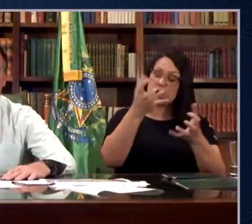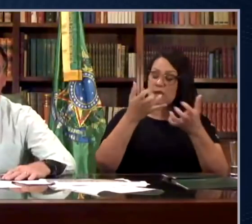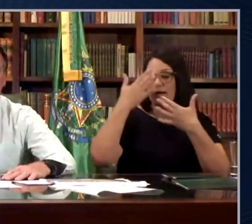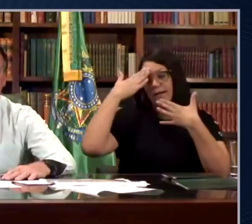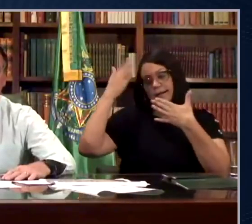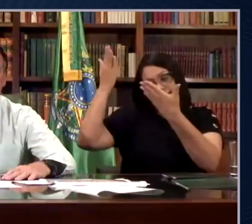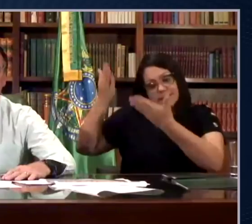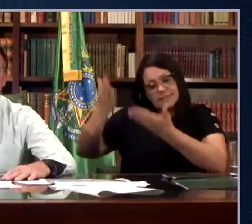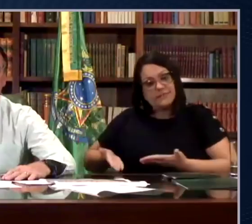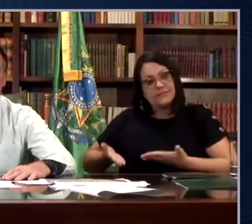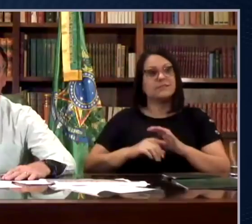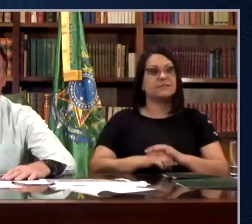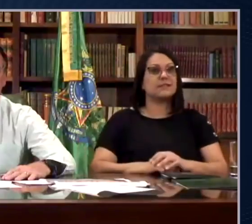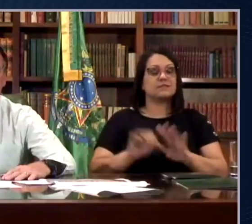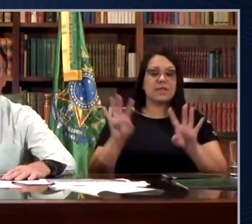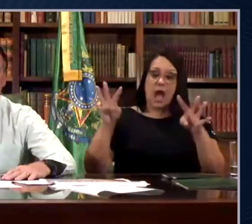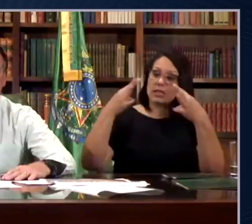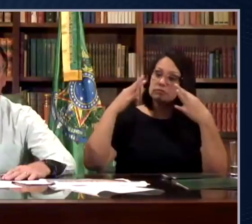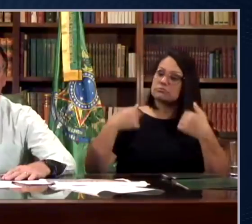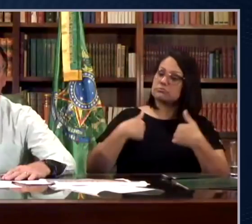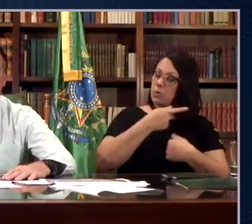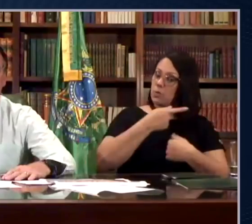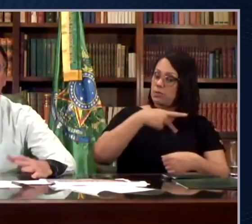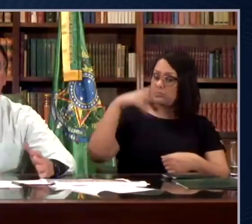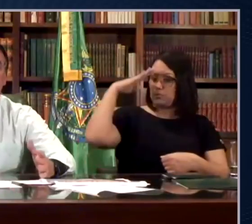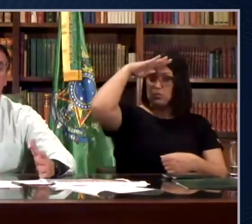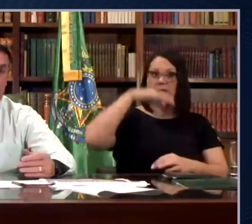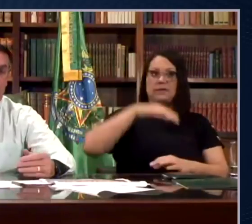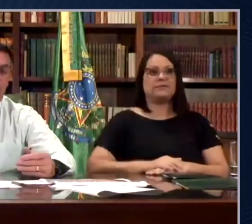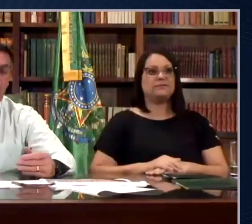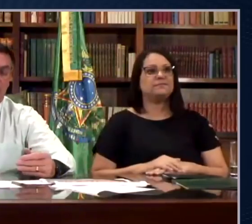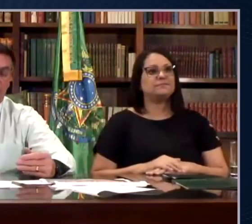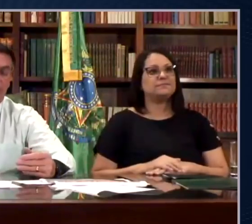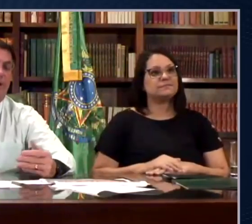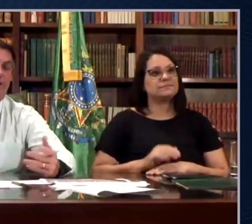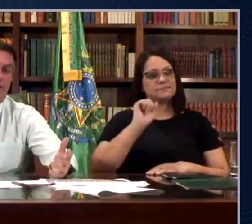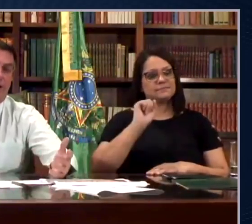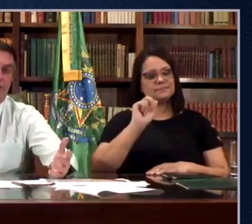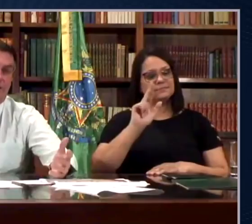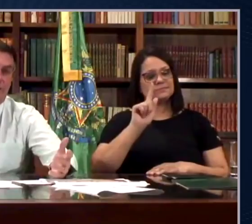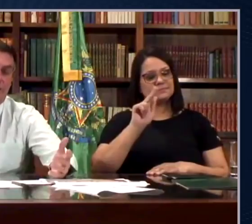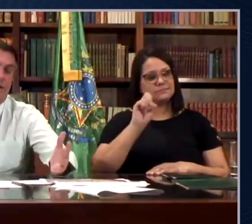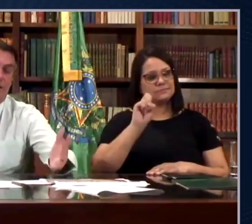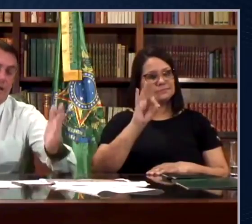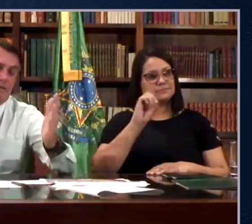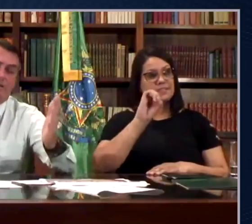a atenção do presidente Bolsonaro. O Augusto, se fizer mais